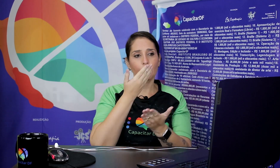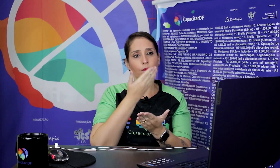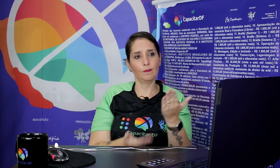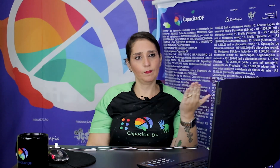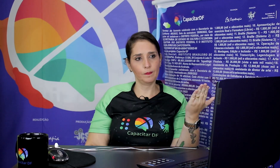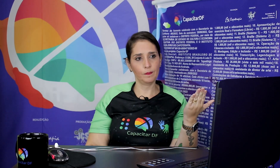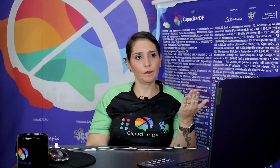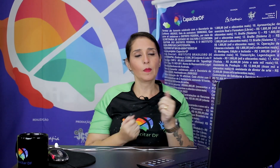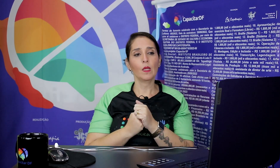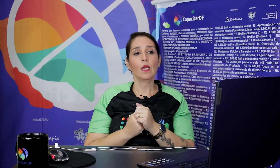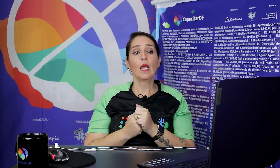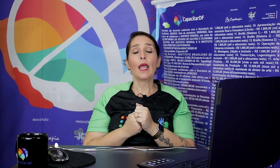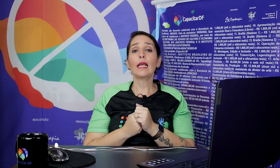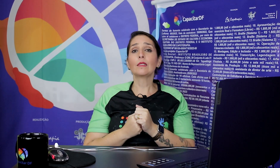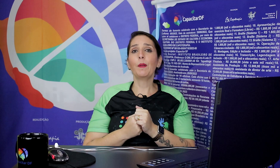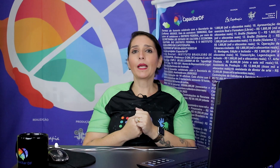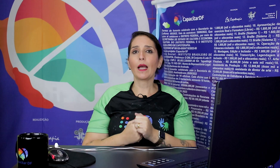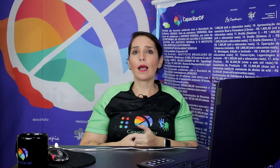Perder.